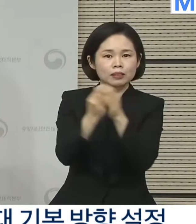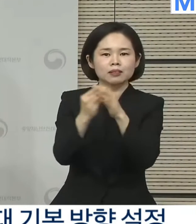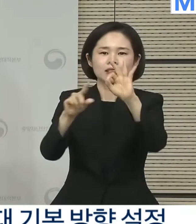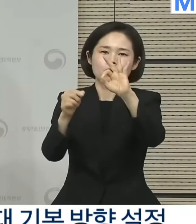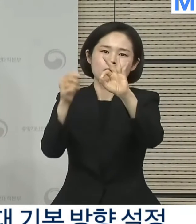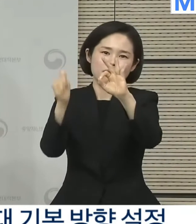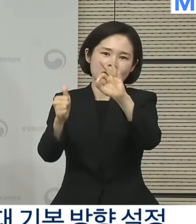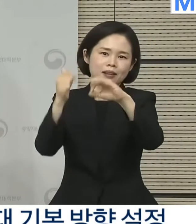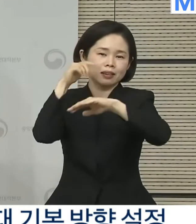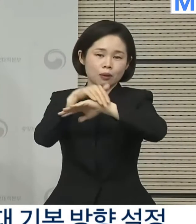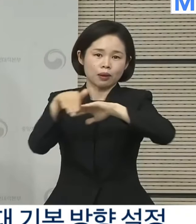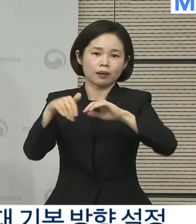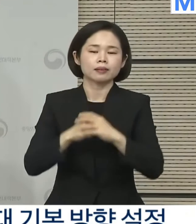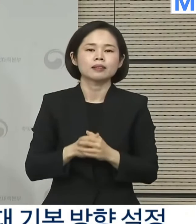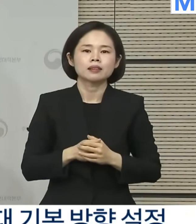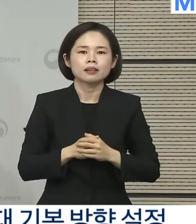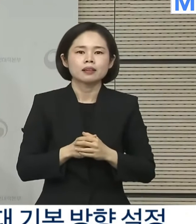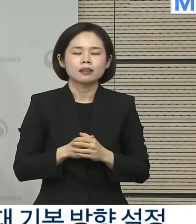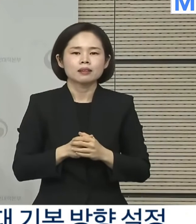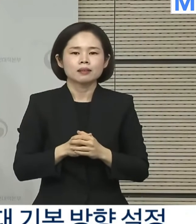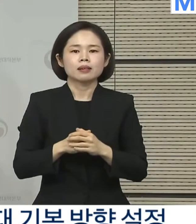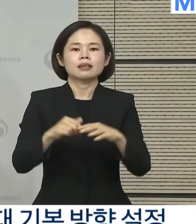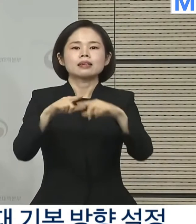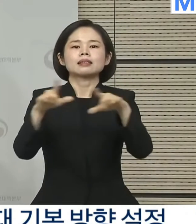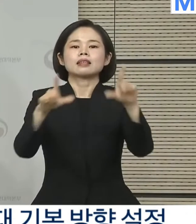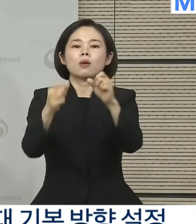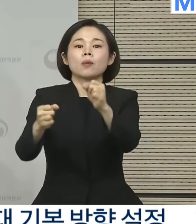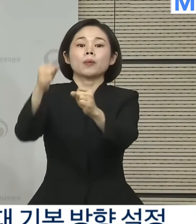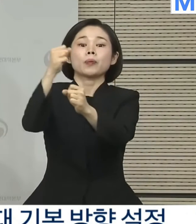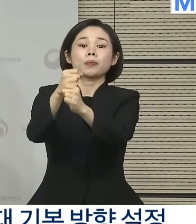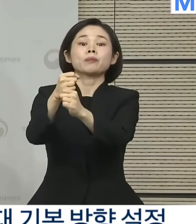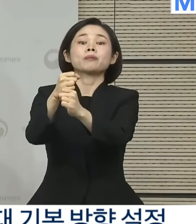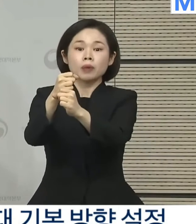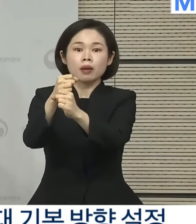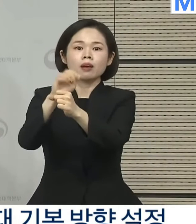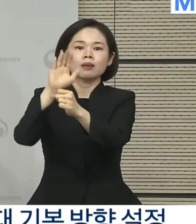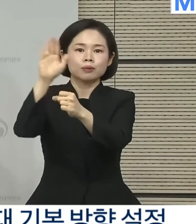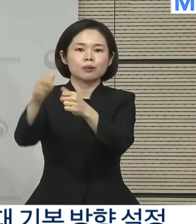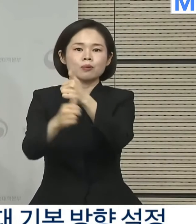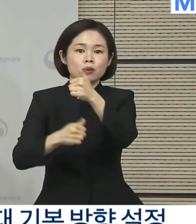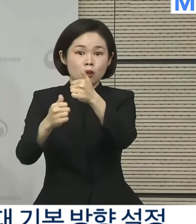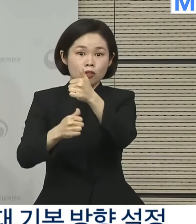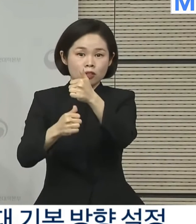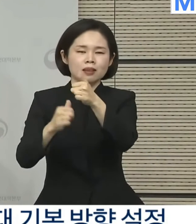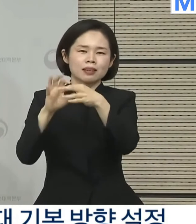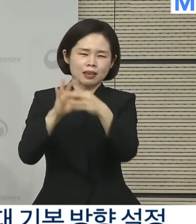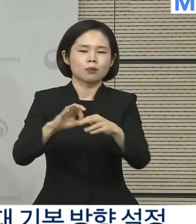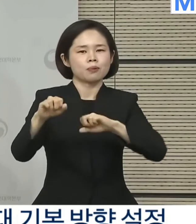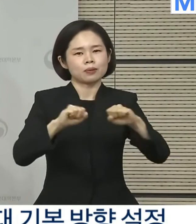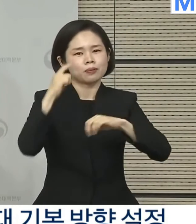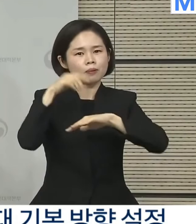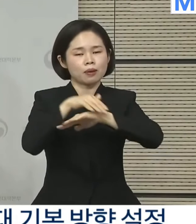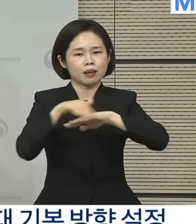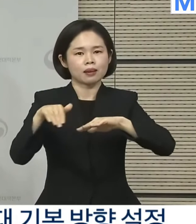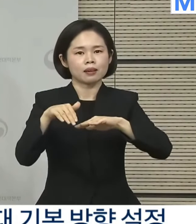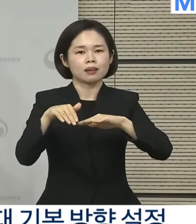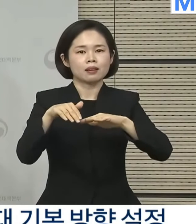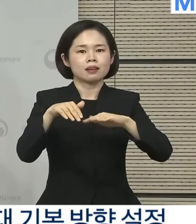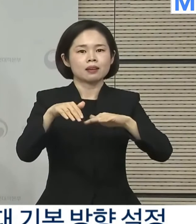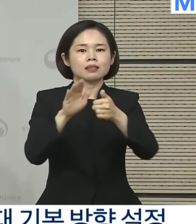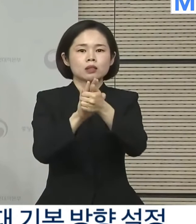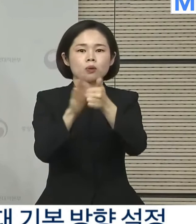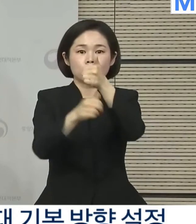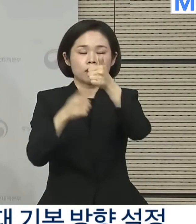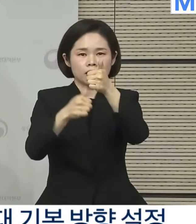단계적 일상회복으로의 전환 이후에도 위원회는 계속 활동할 것입니다. 전체 위원회는 월 1회